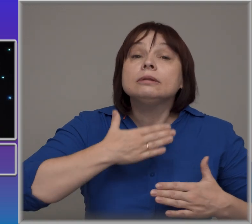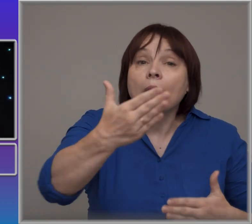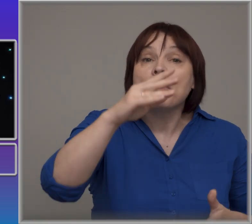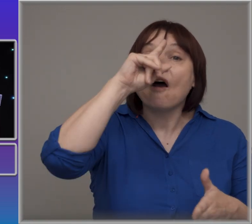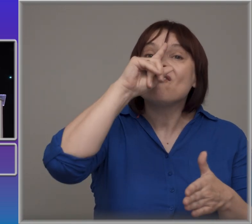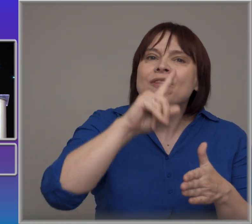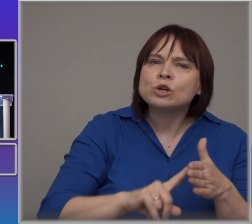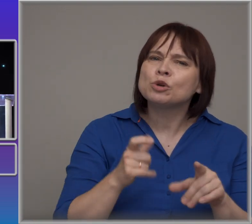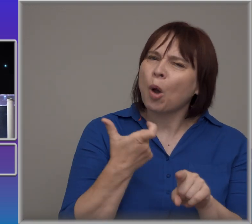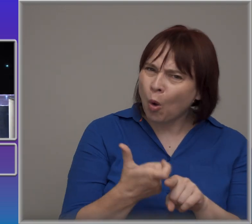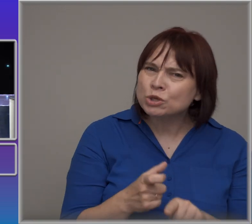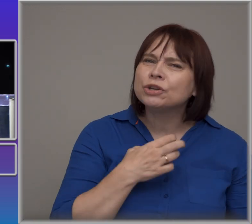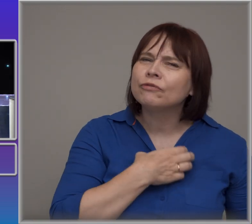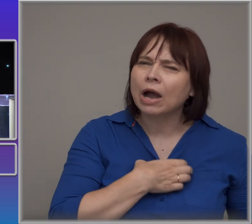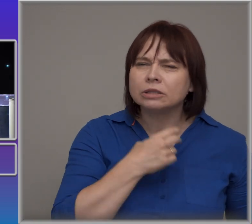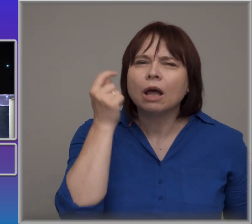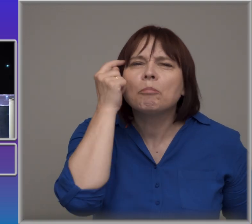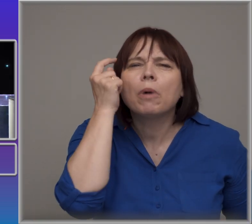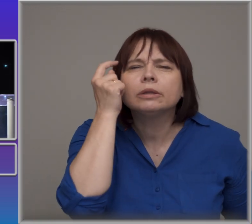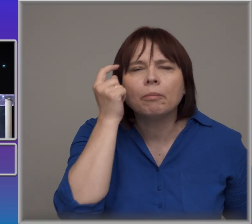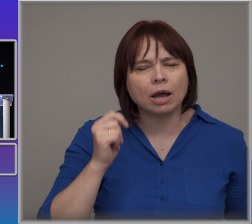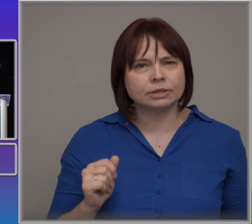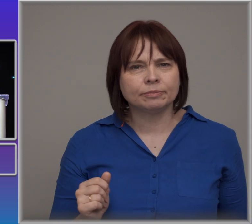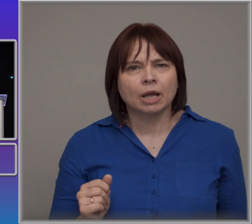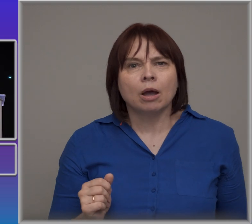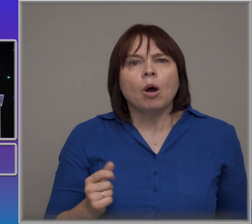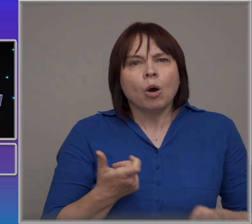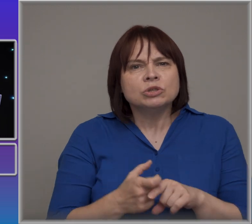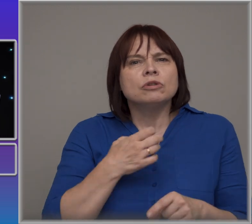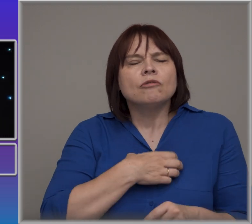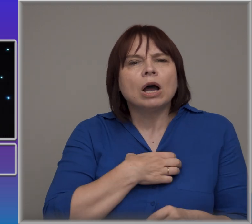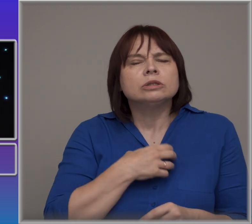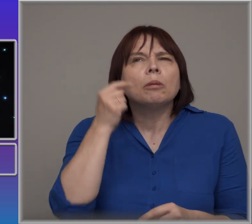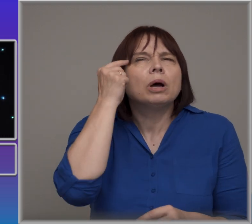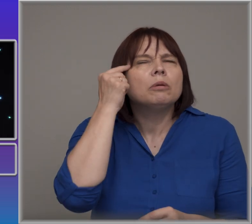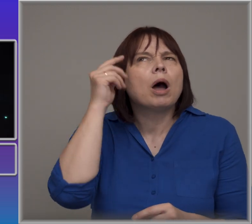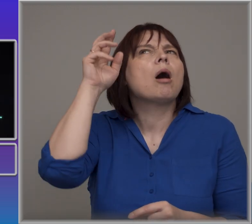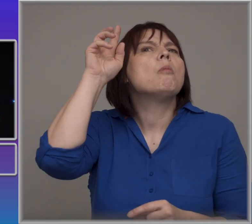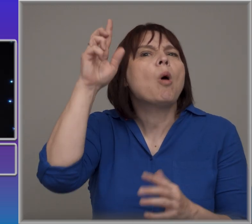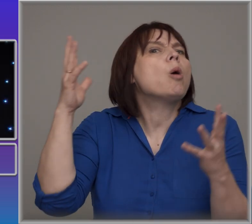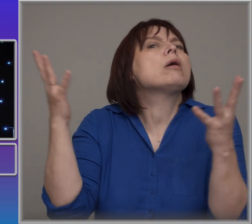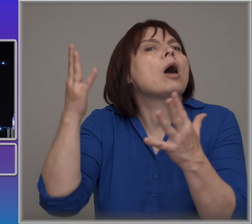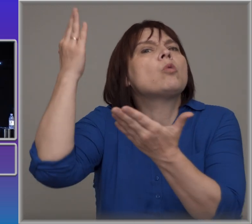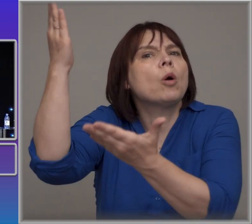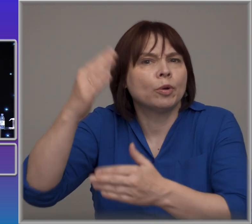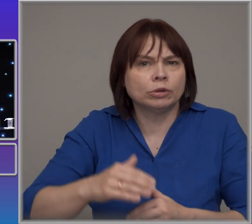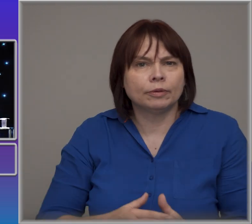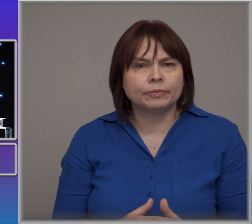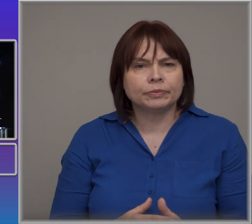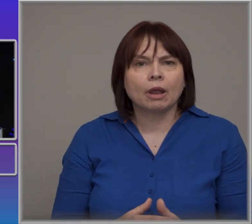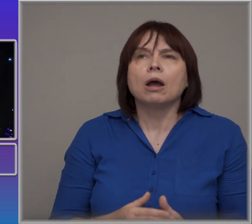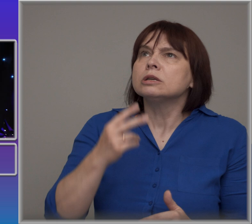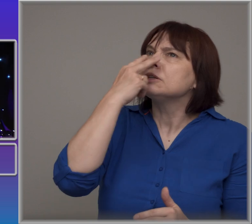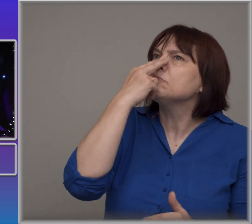языка, которые имеют отношение к работе, к творению, к сотворению, к делам, к заботе, к работе и